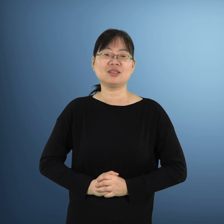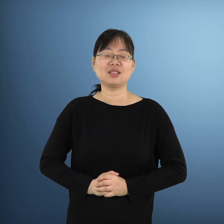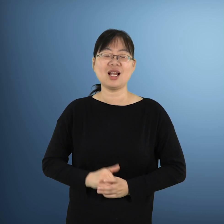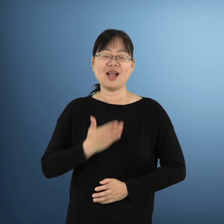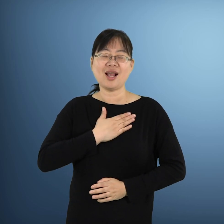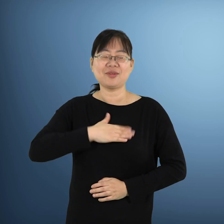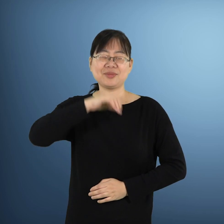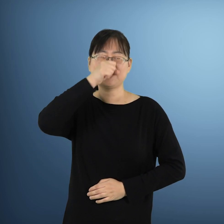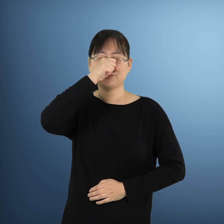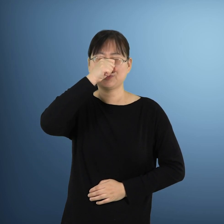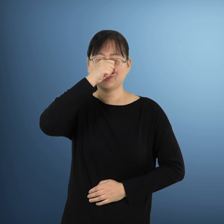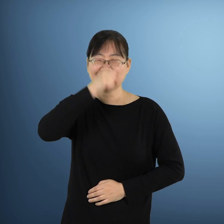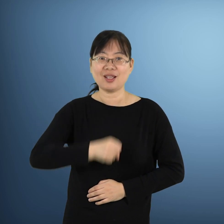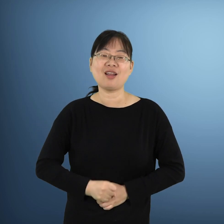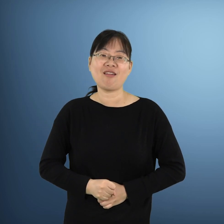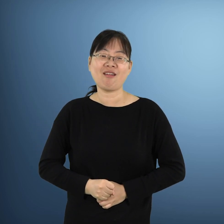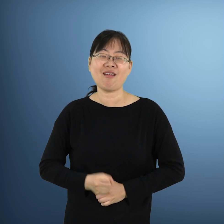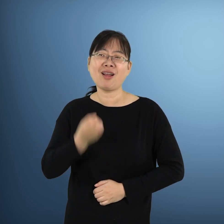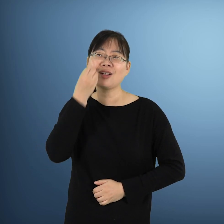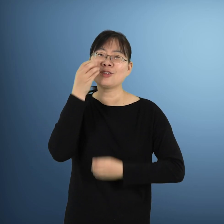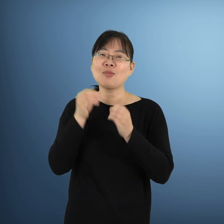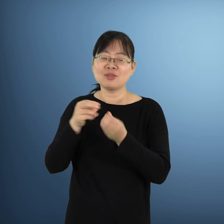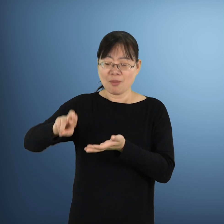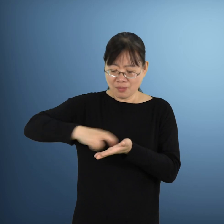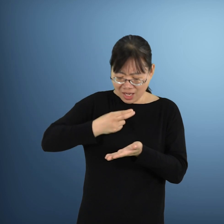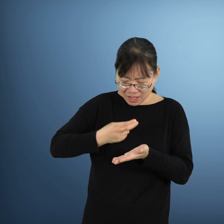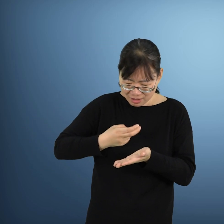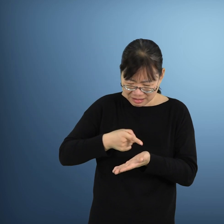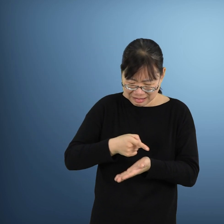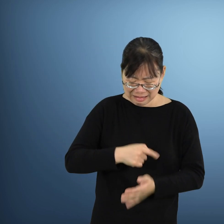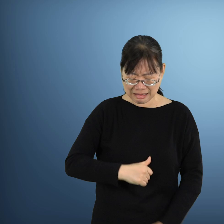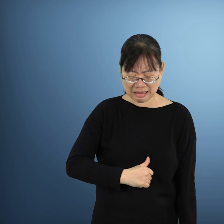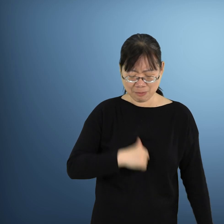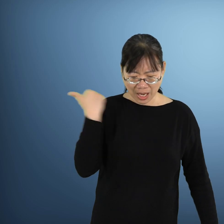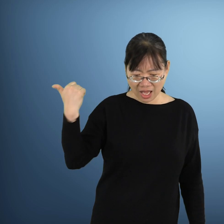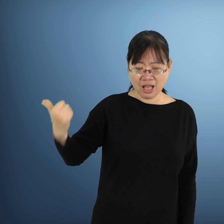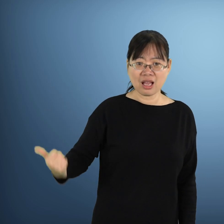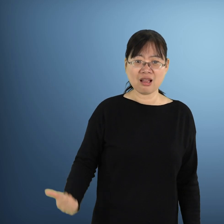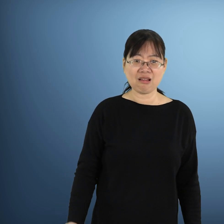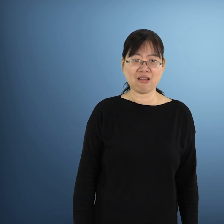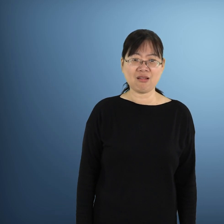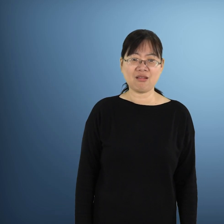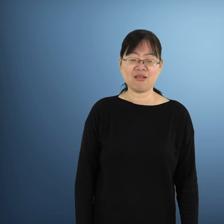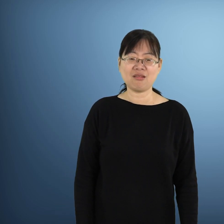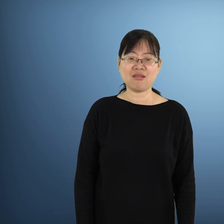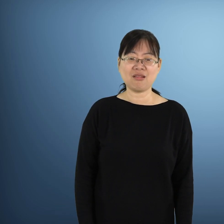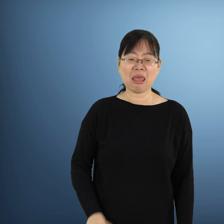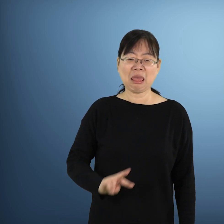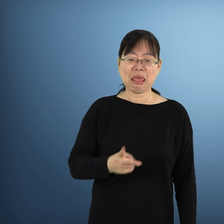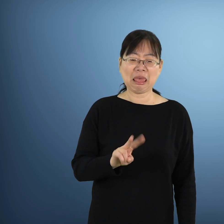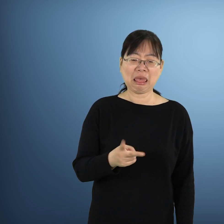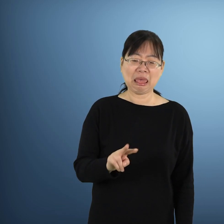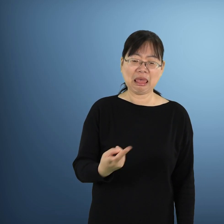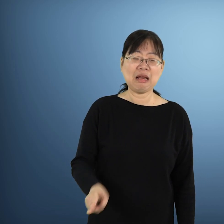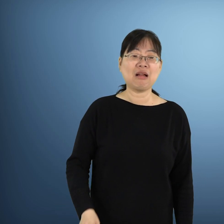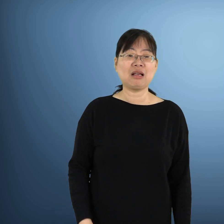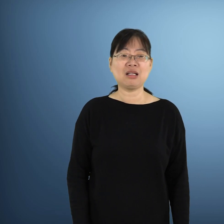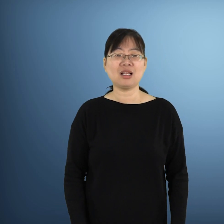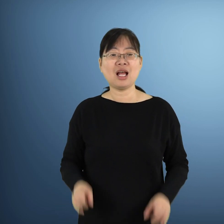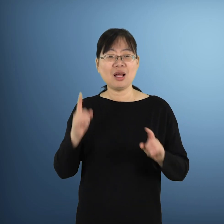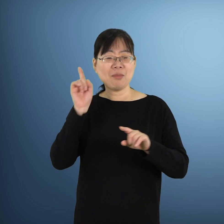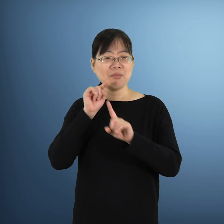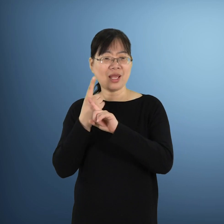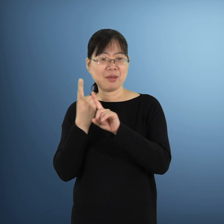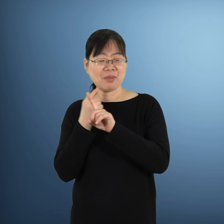기분 좋다가도 또 이상한 문자 하나 받으면 에이씨, 응? 이게